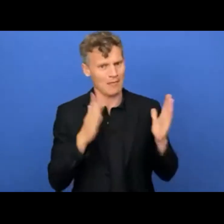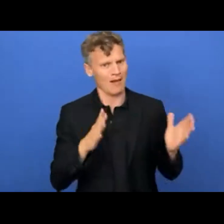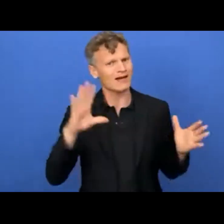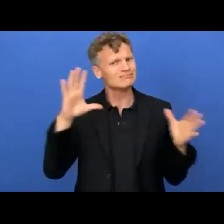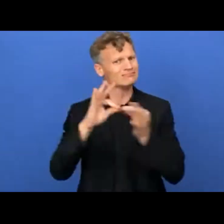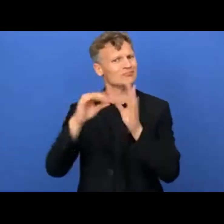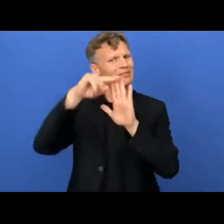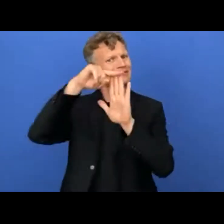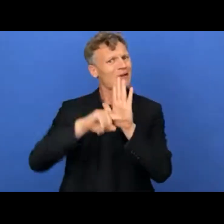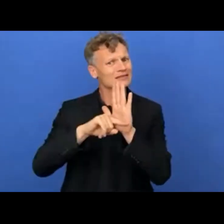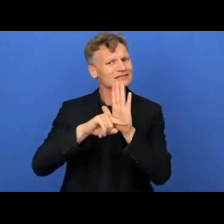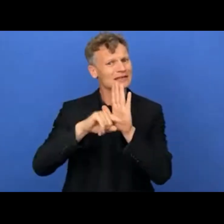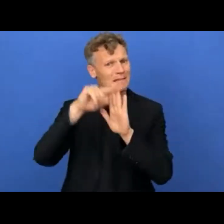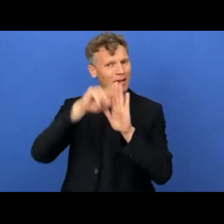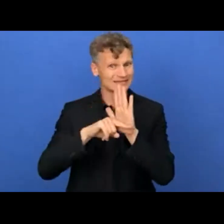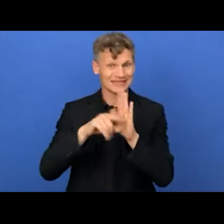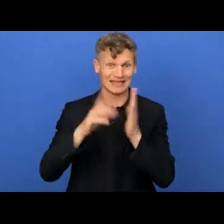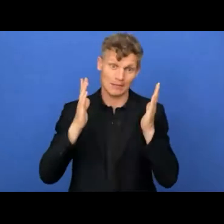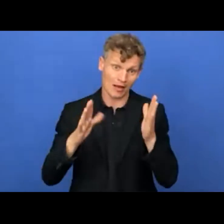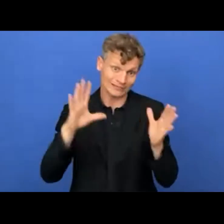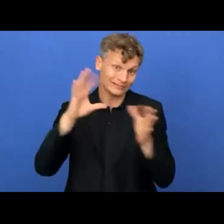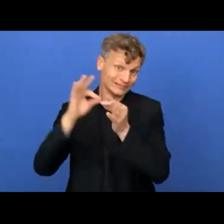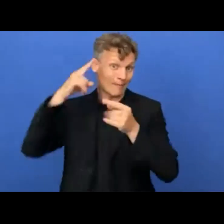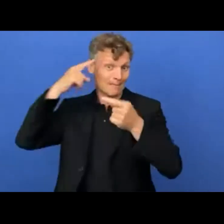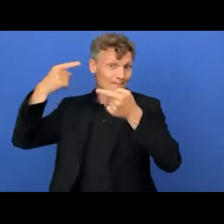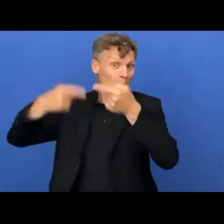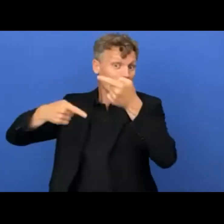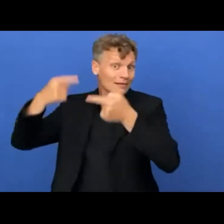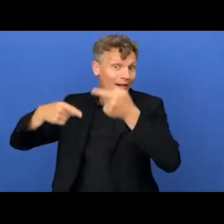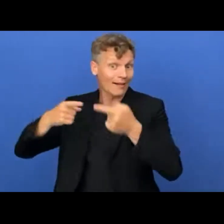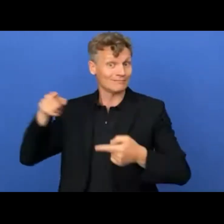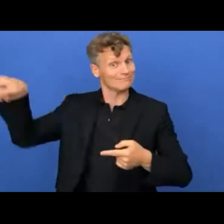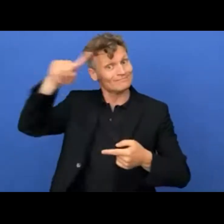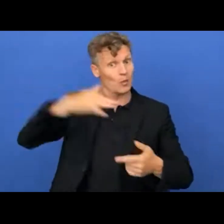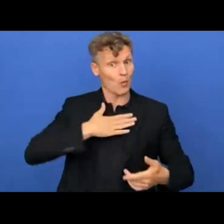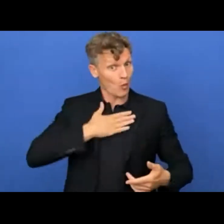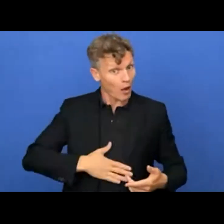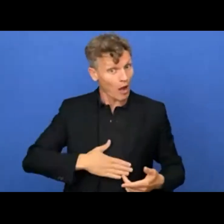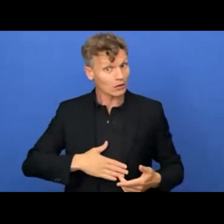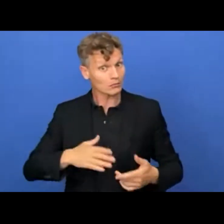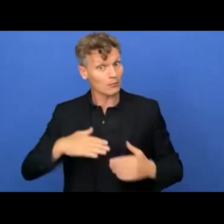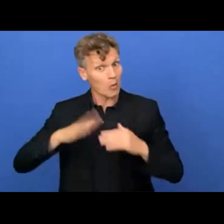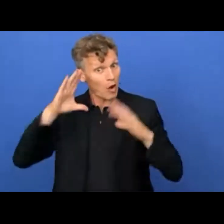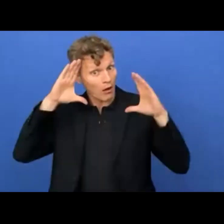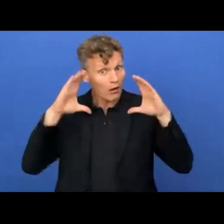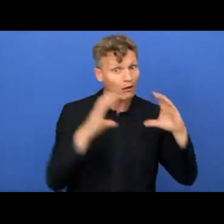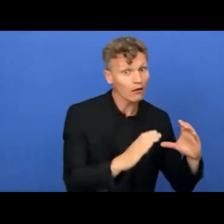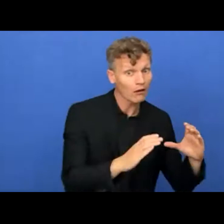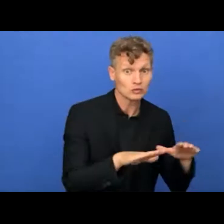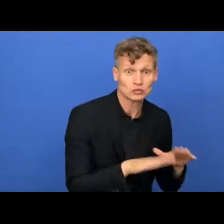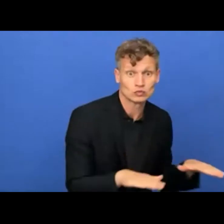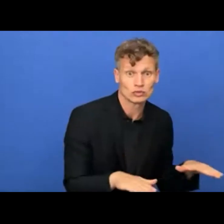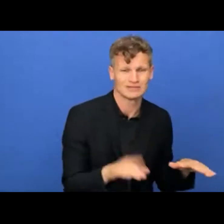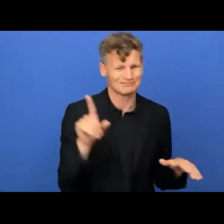changer l'orientation des politiques, et donc il faut une volonté politique d'investir dans l'éducation à la petite enfance.